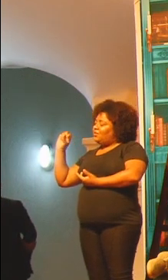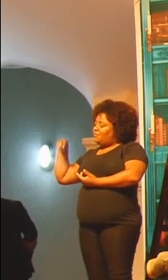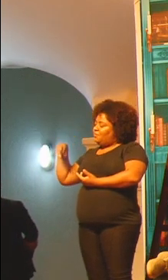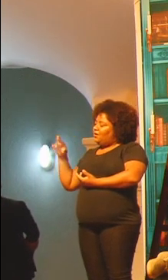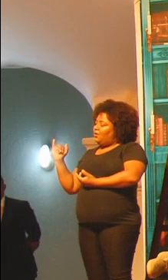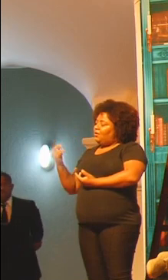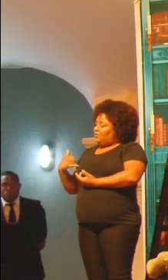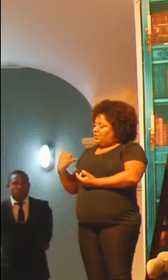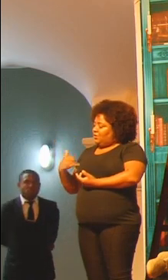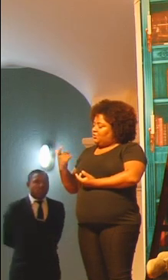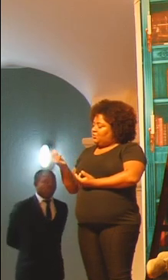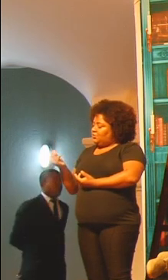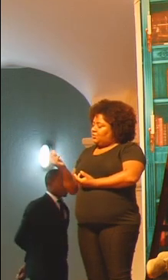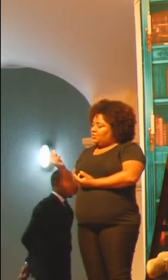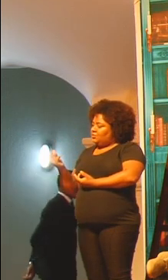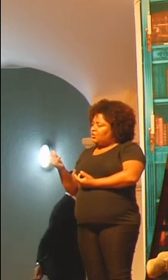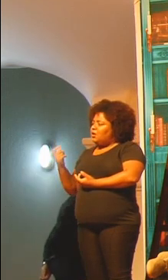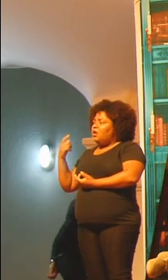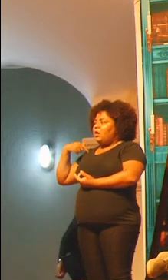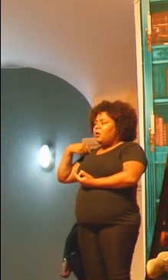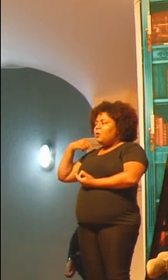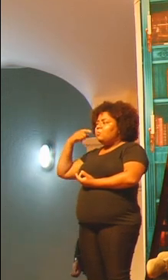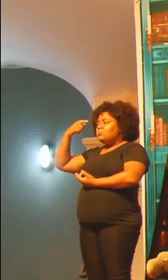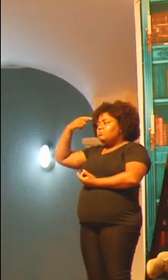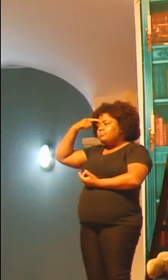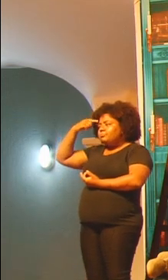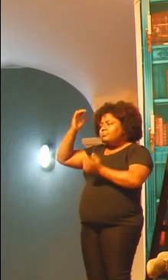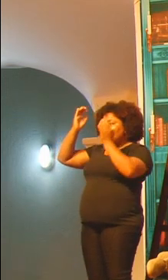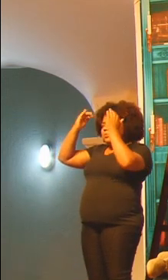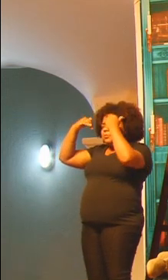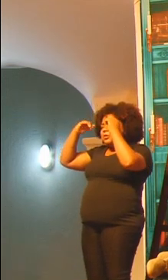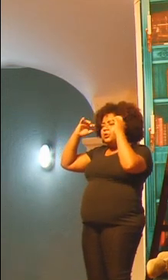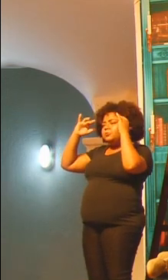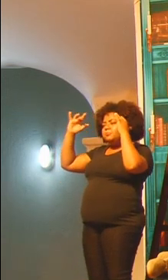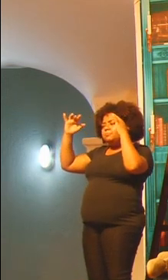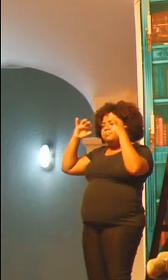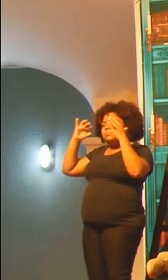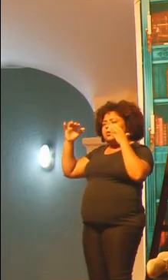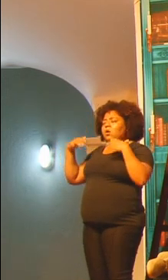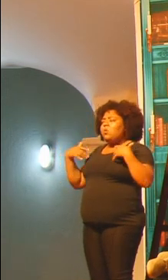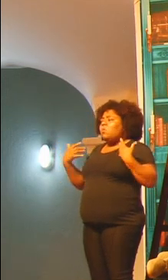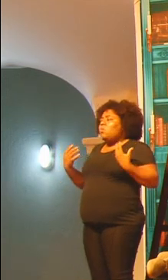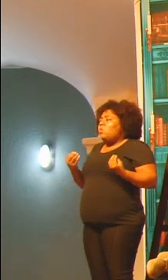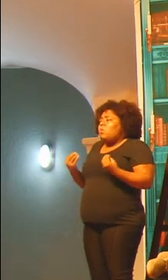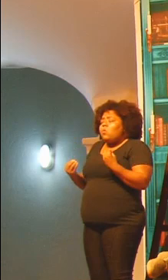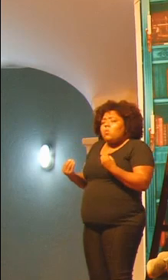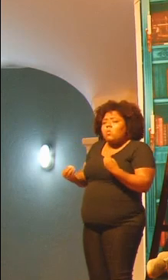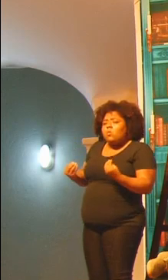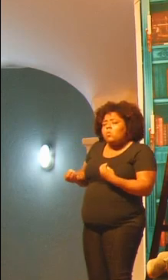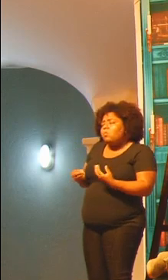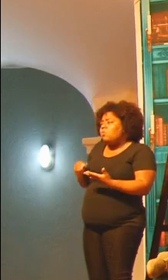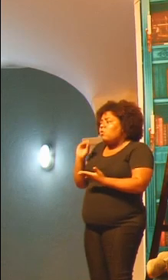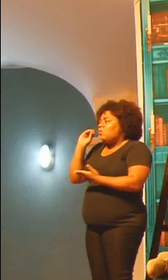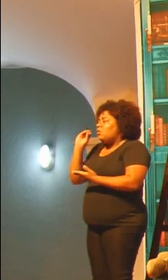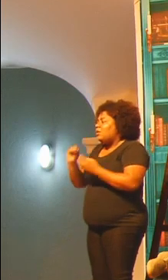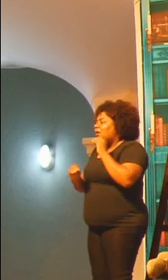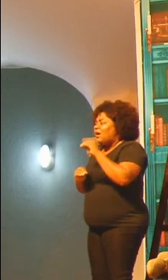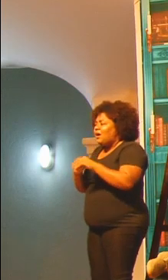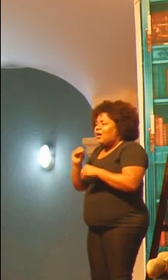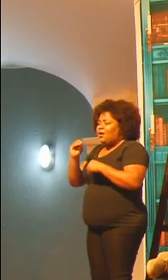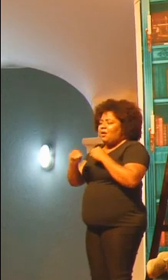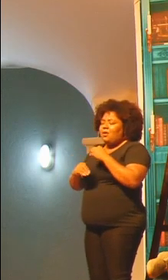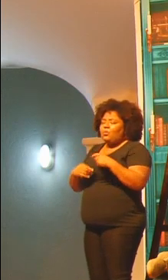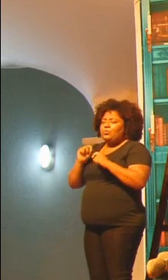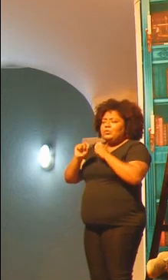anos, desde aquela época eu fiquei com essa história aqui. E eu não sabia qual era a melhor forma, se aquilo ia virar um conto, o que eu ia fazer com